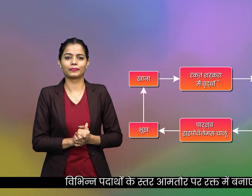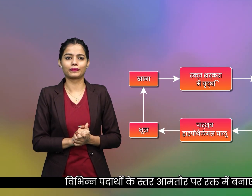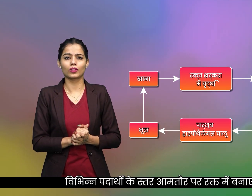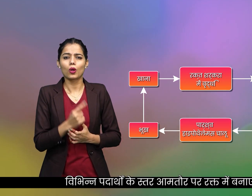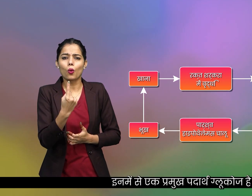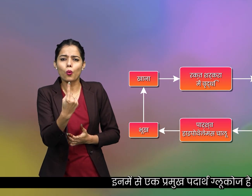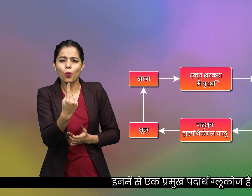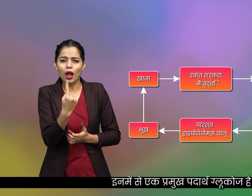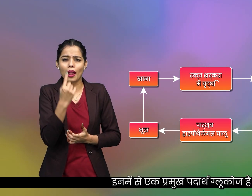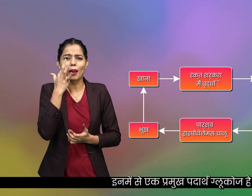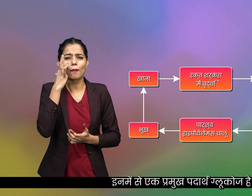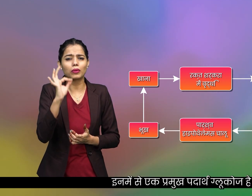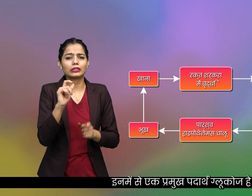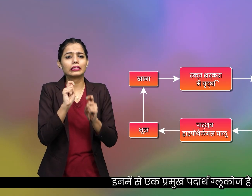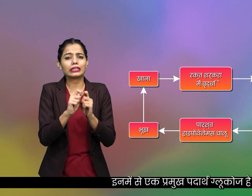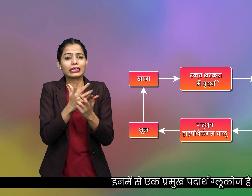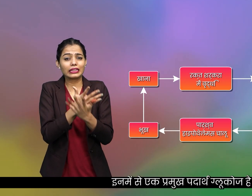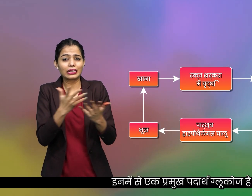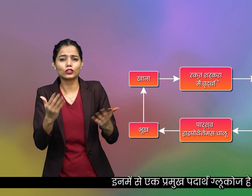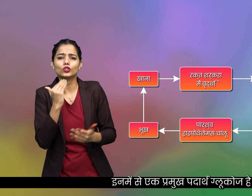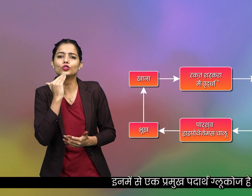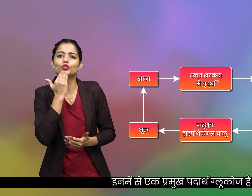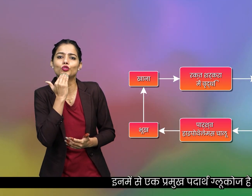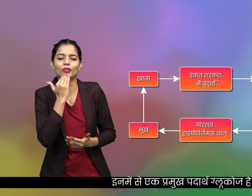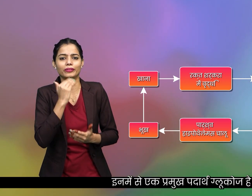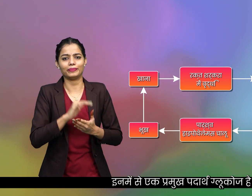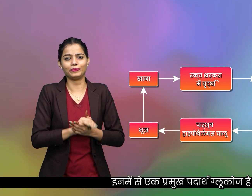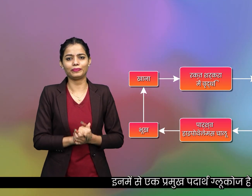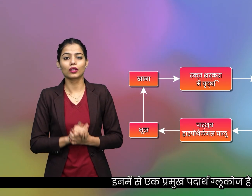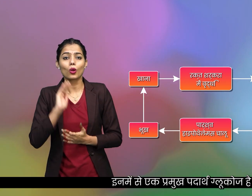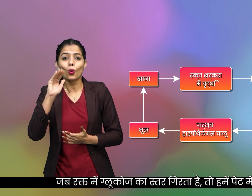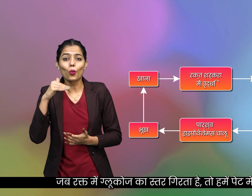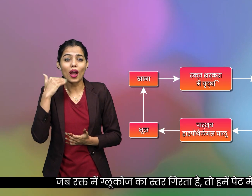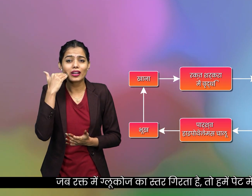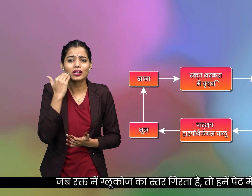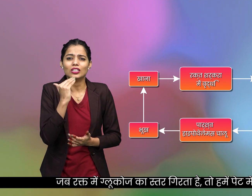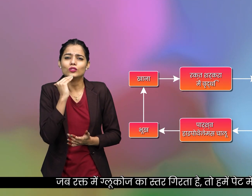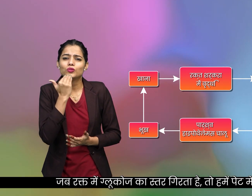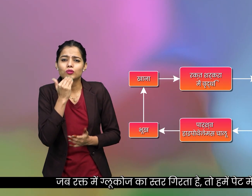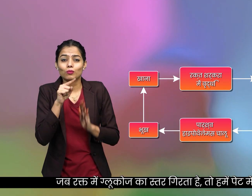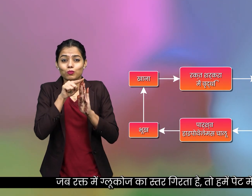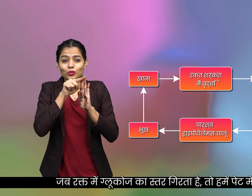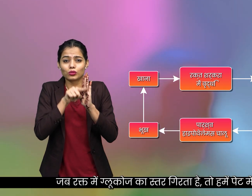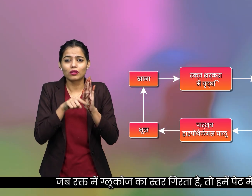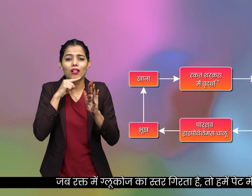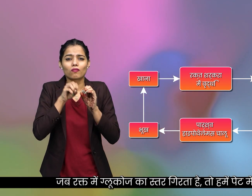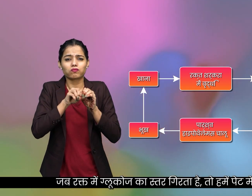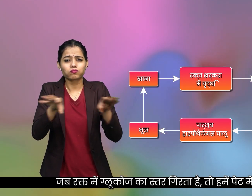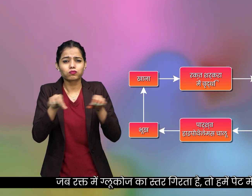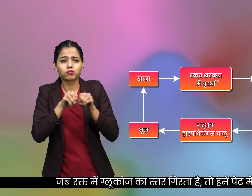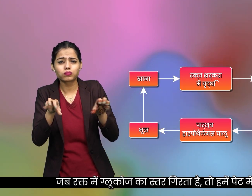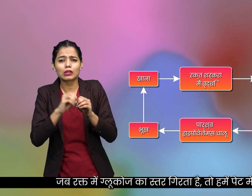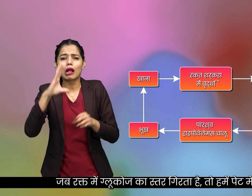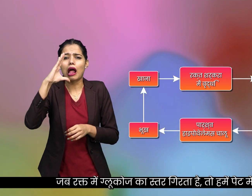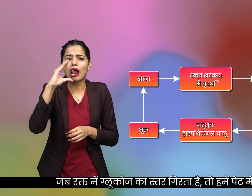हैं। इनमें से एक प्रमुख पदार्थ ग्लूकोज है। जब रक्त में ग्लूकोज का